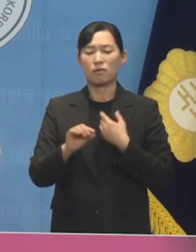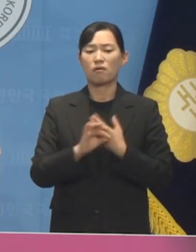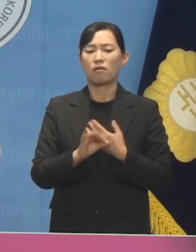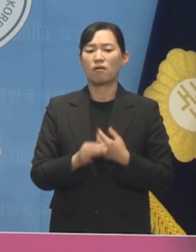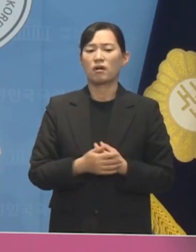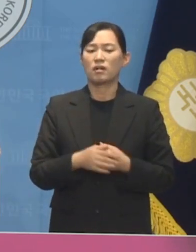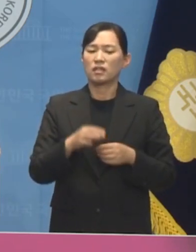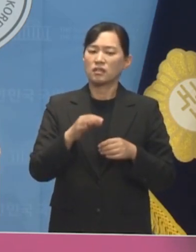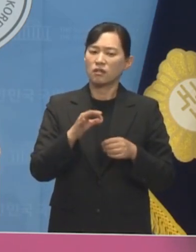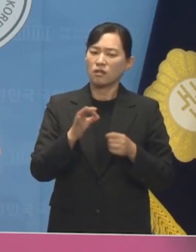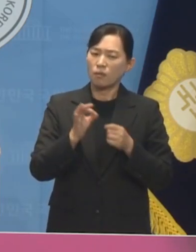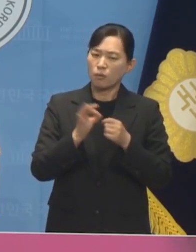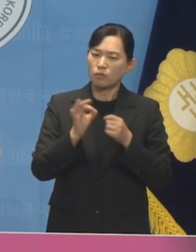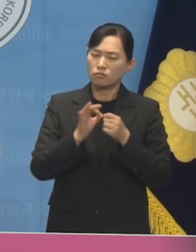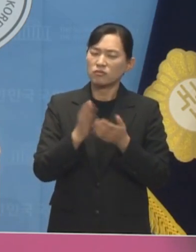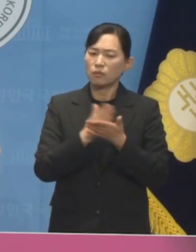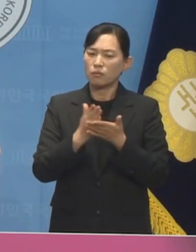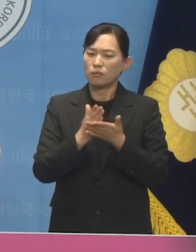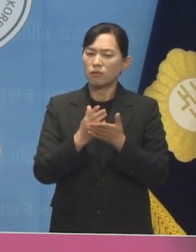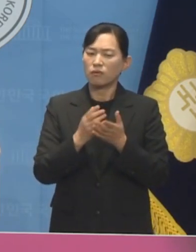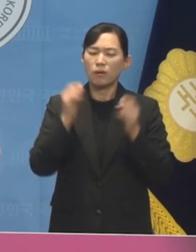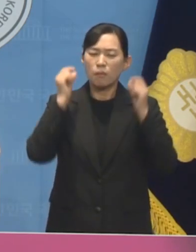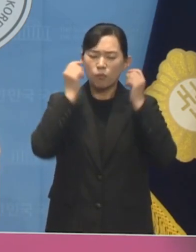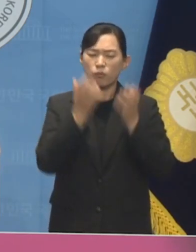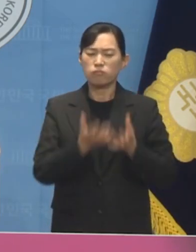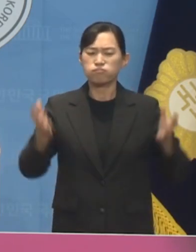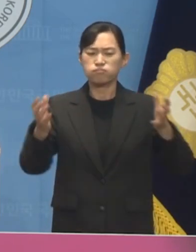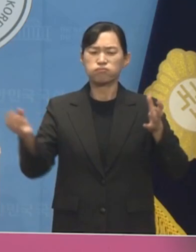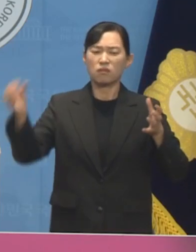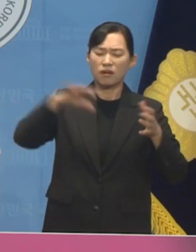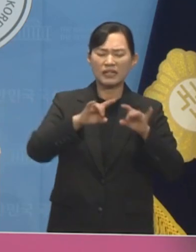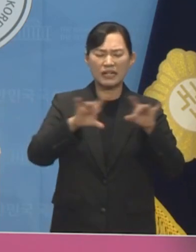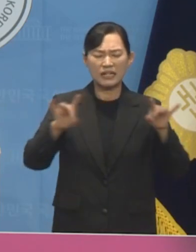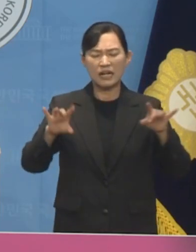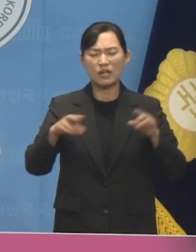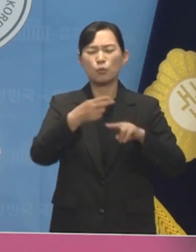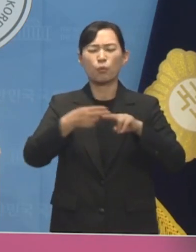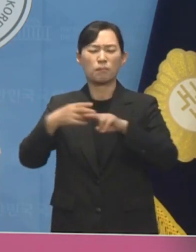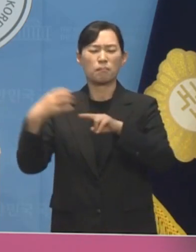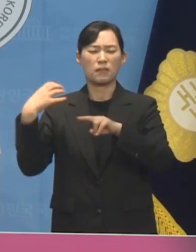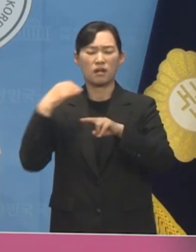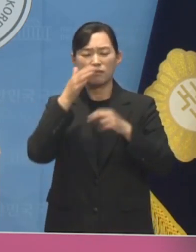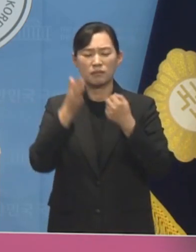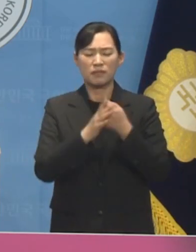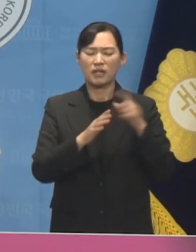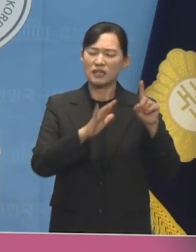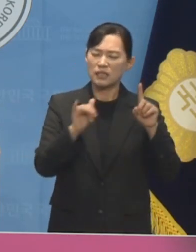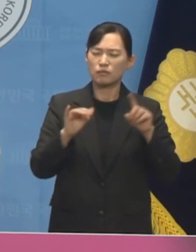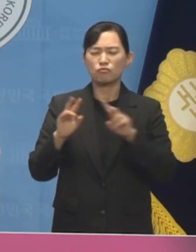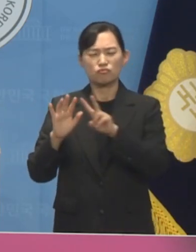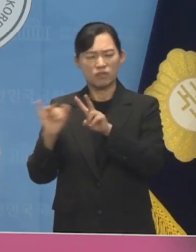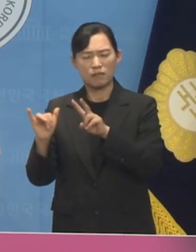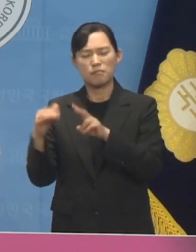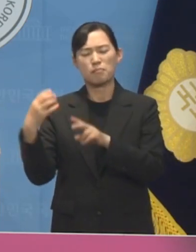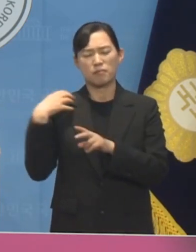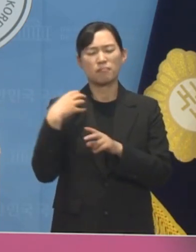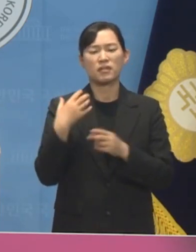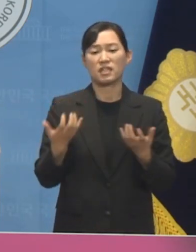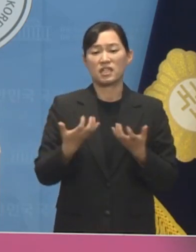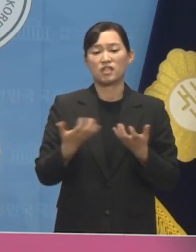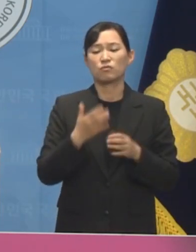7번이나 10번을 나누어 솥단지에 넣습니다. 보통 각자가 맡은 조리가 있기에 1명 또는 2명이 나누어 자기의 일들을 해내고